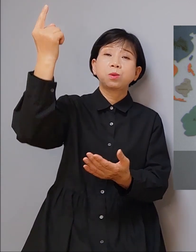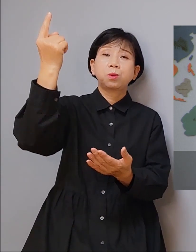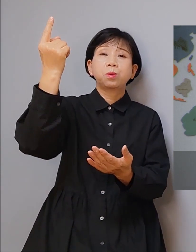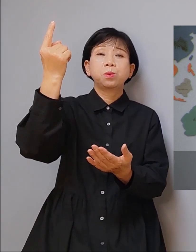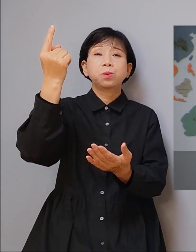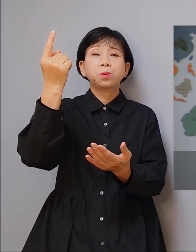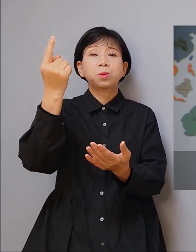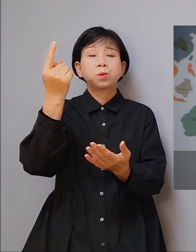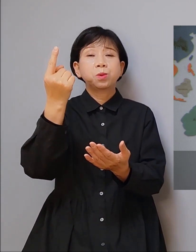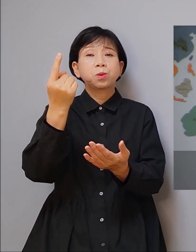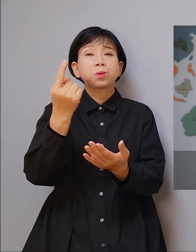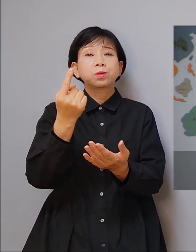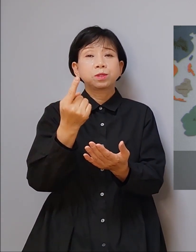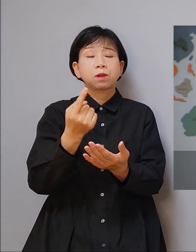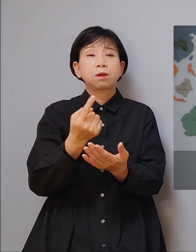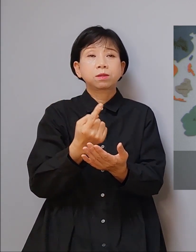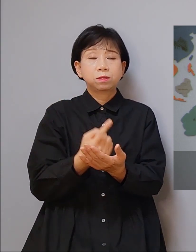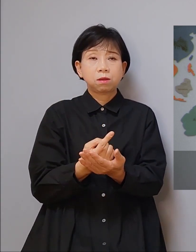예수여